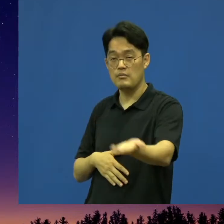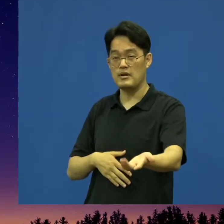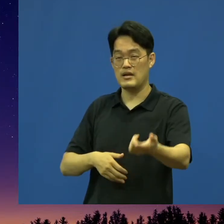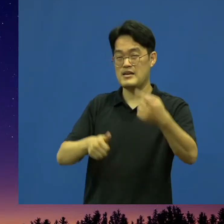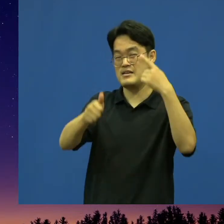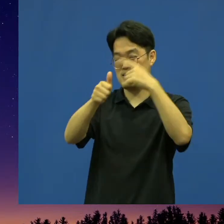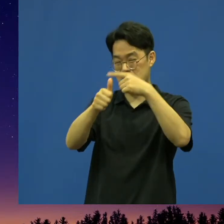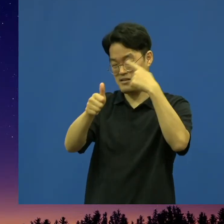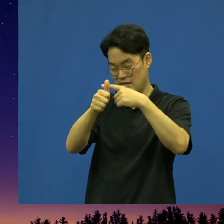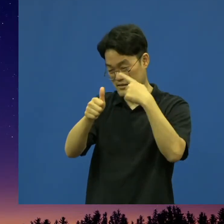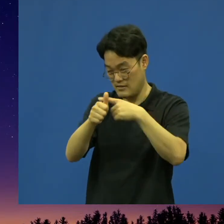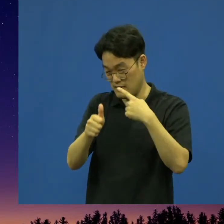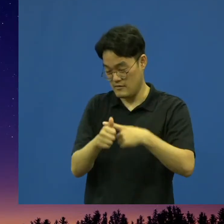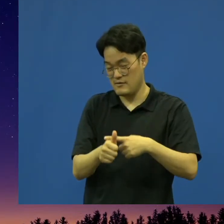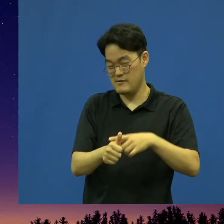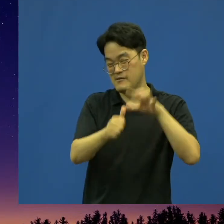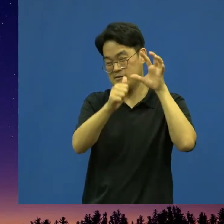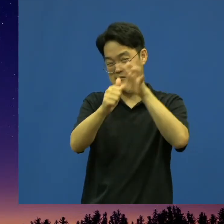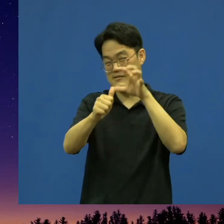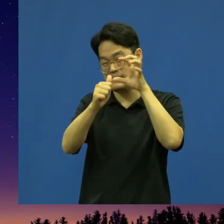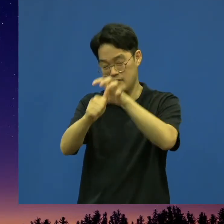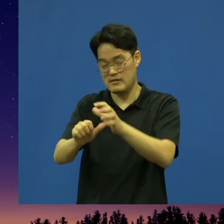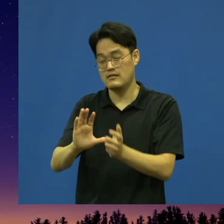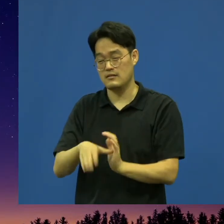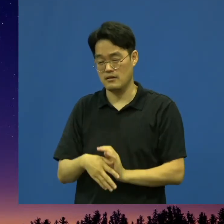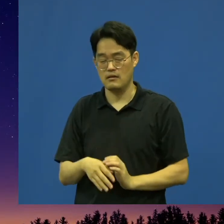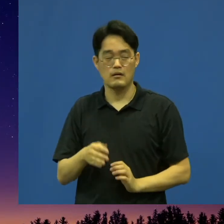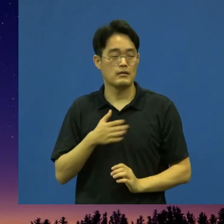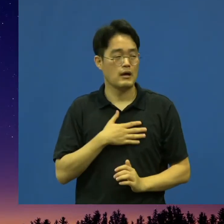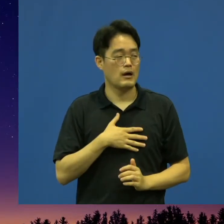됩니다. 누가 알아주나?